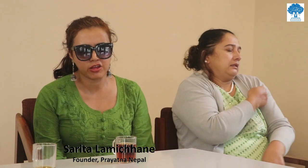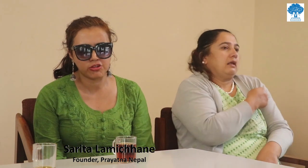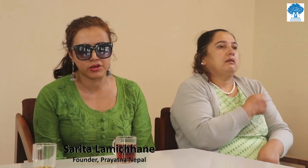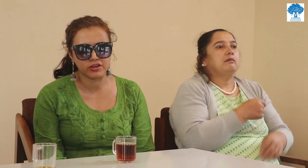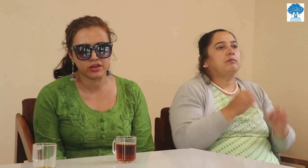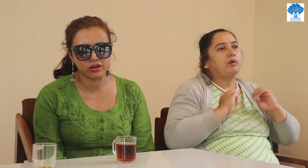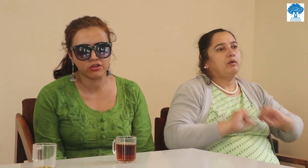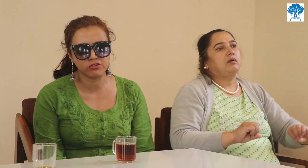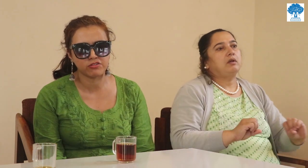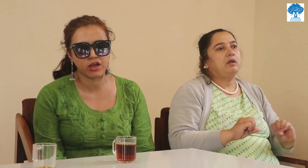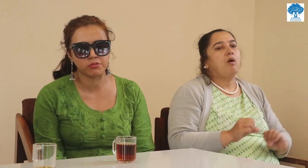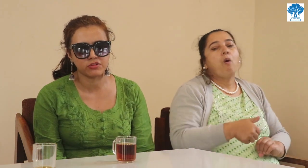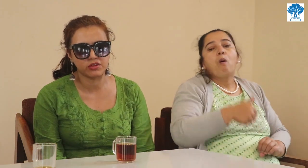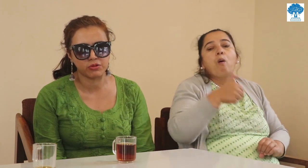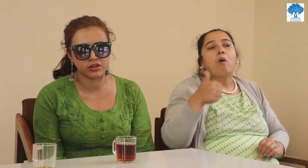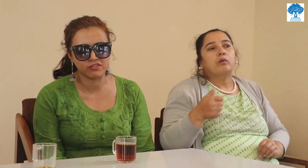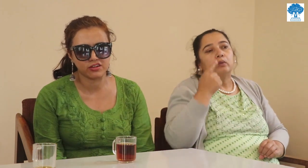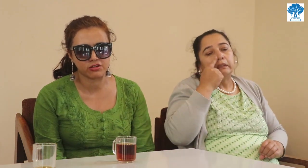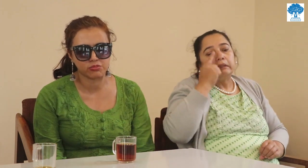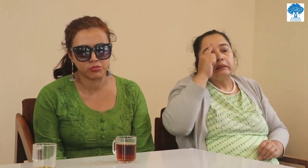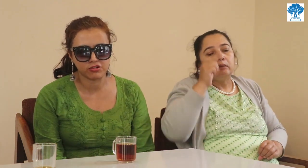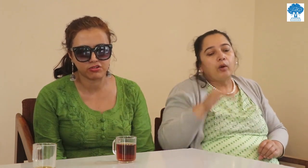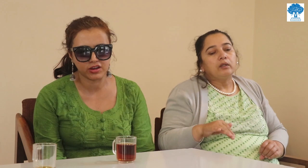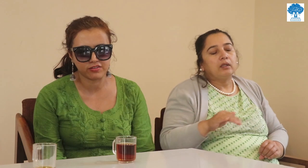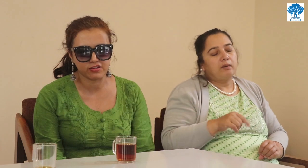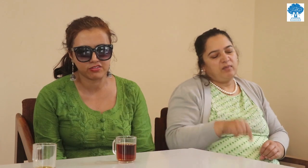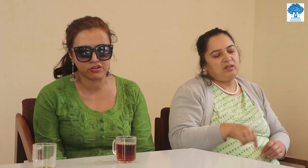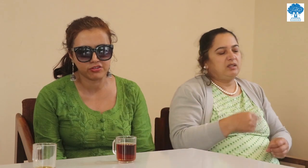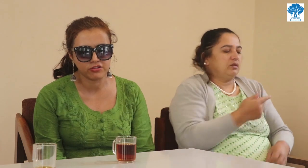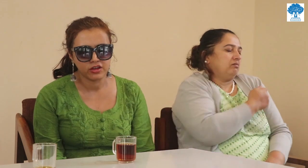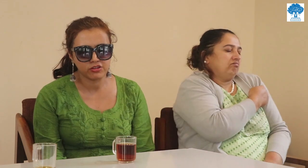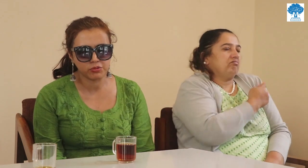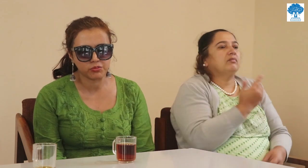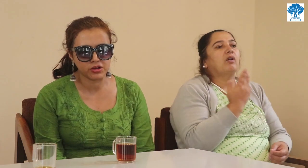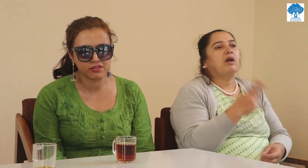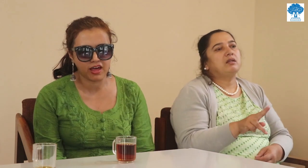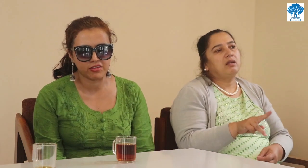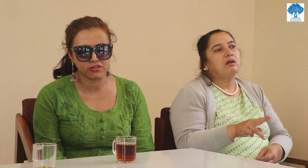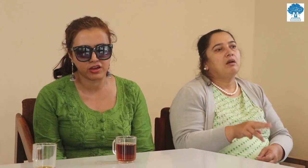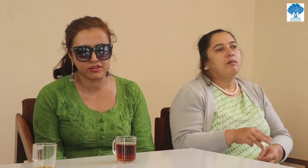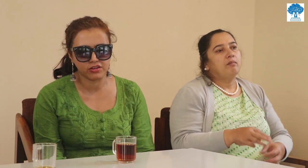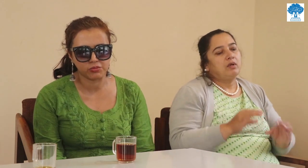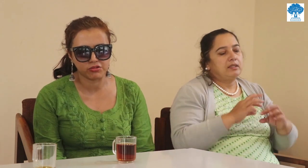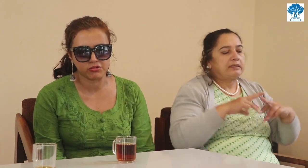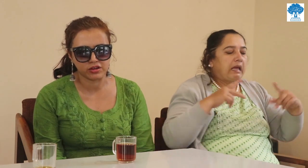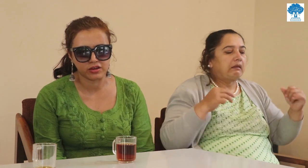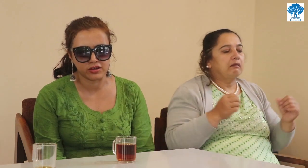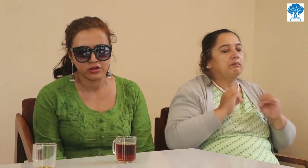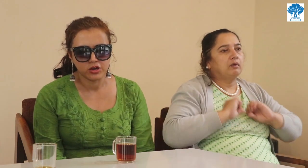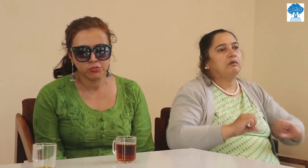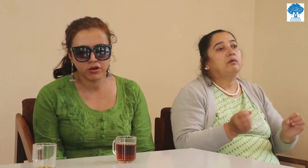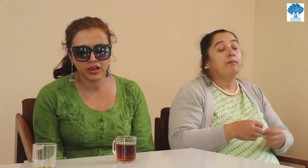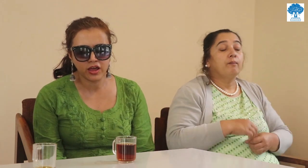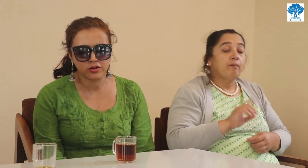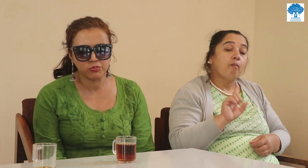त्यो कुरा छिमेकी अर्को आफ्नो दिदीबहिनीलाई सेयर गर्नु मेरो छोरीलाई यस्तो गर्थ्यो त्यही भएर मैले साधन लगाइदिएँ अब त हुँदैन होला